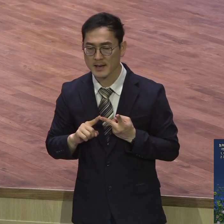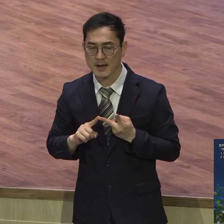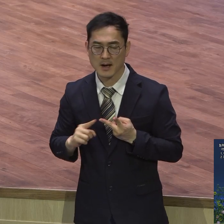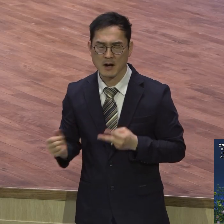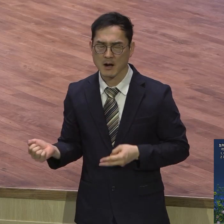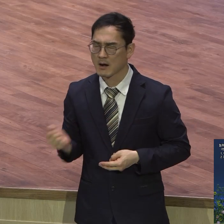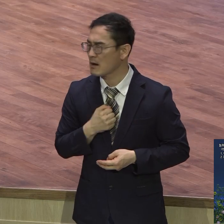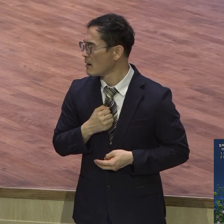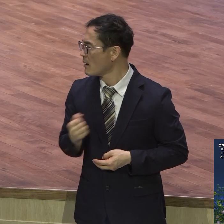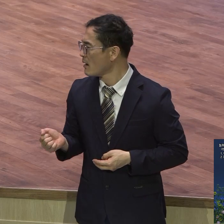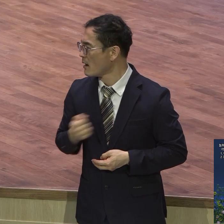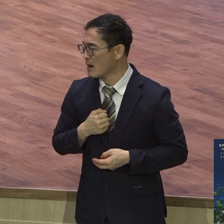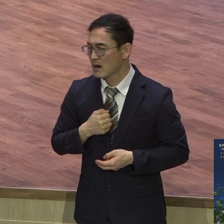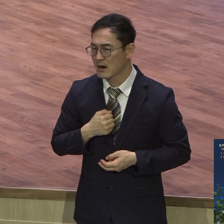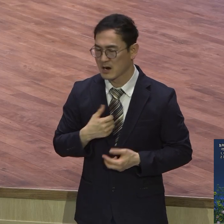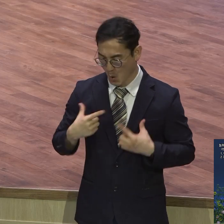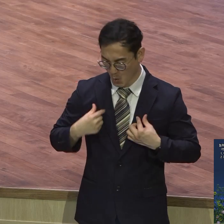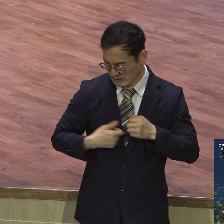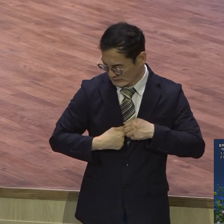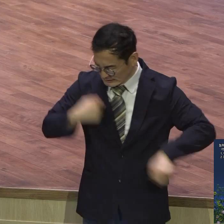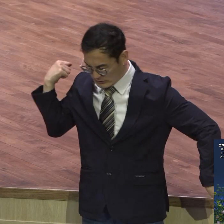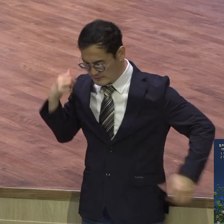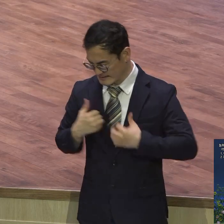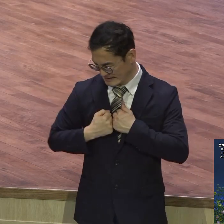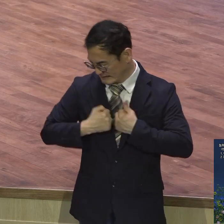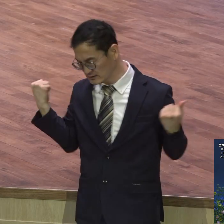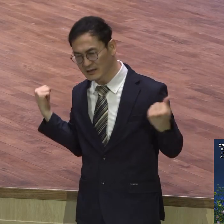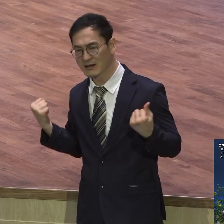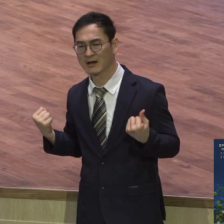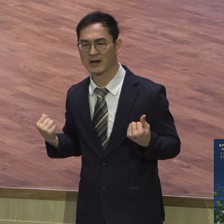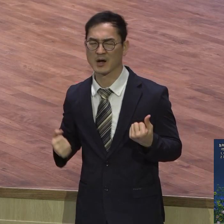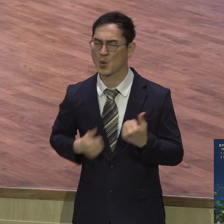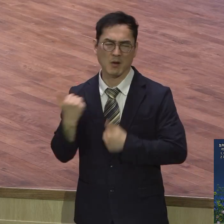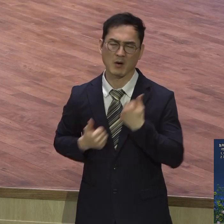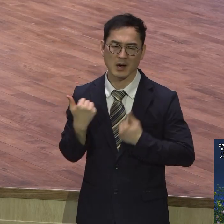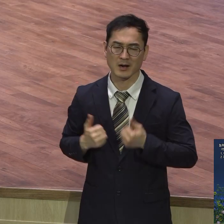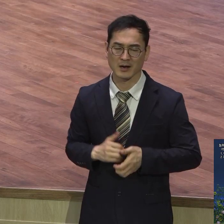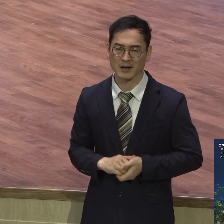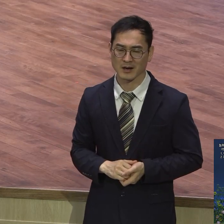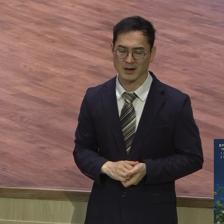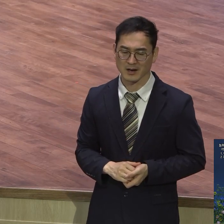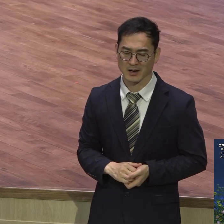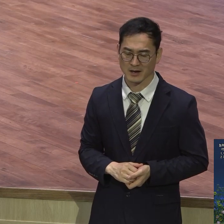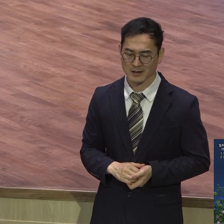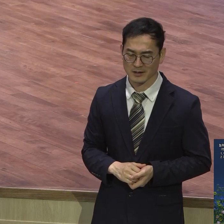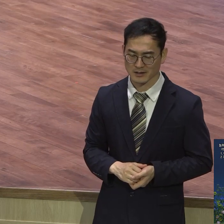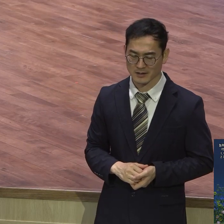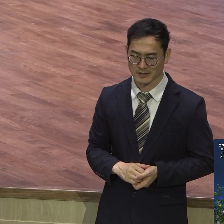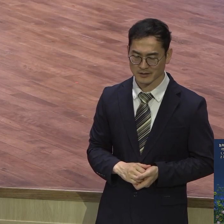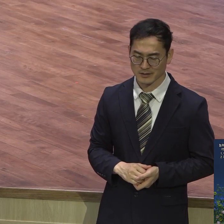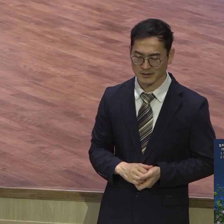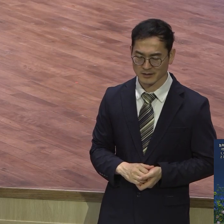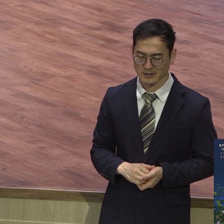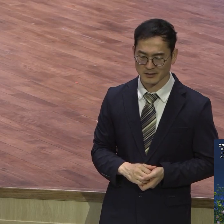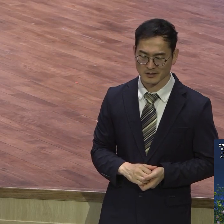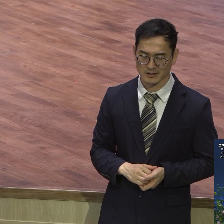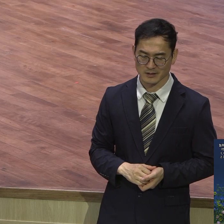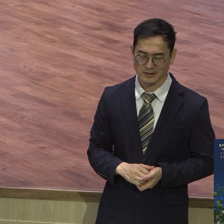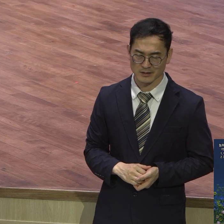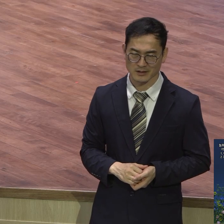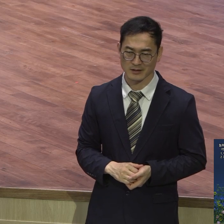답답해가지고 참 부정적인 분위기가 확 다 되어버리니까 어떻게 할 수 없어가지고 옷을 확 찢었어요 이렇게 고백하면서 옷